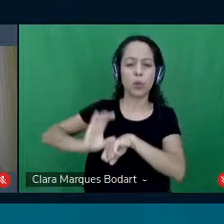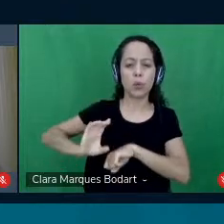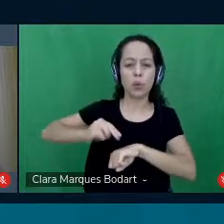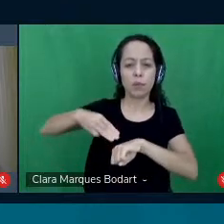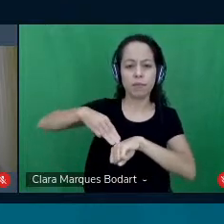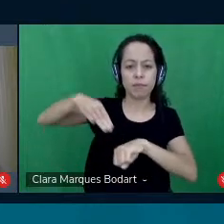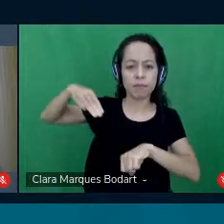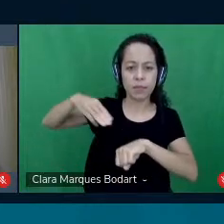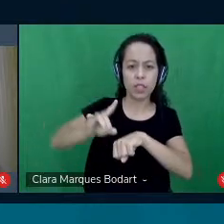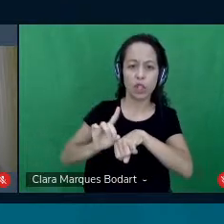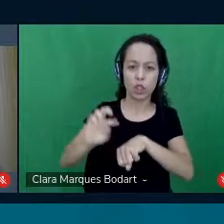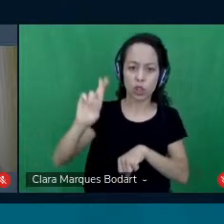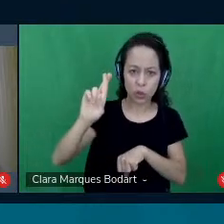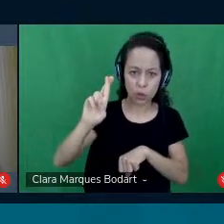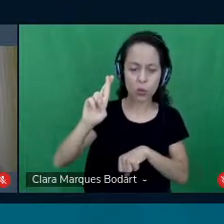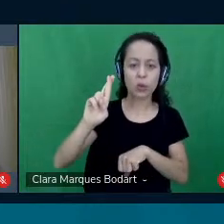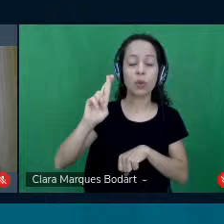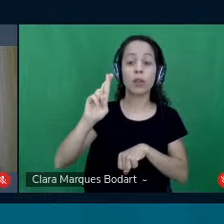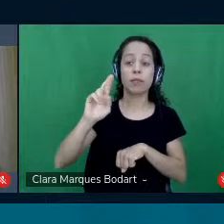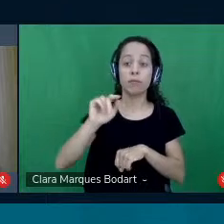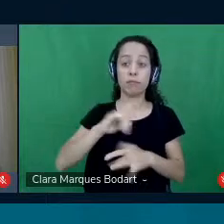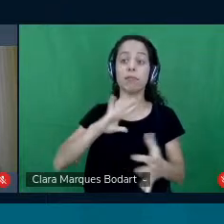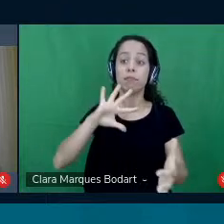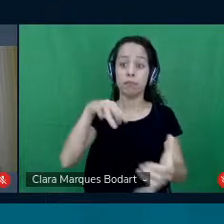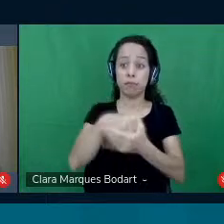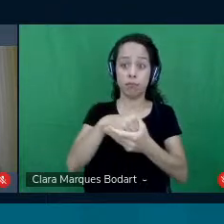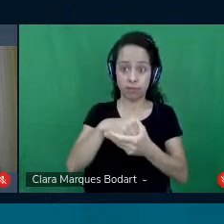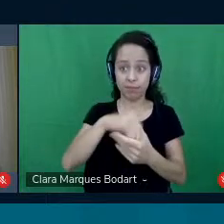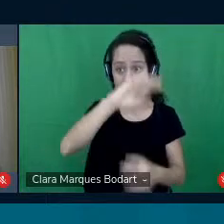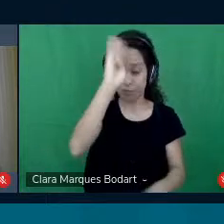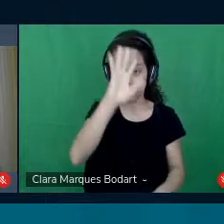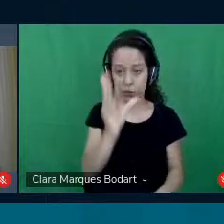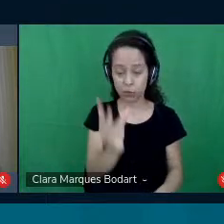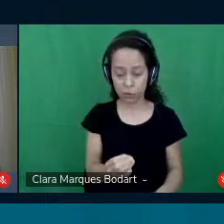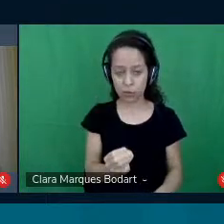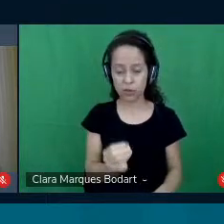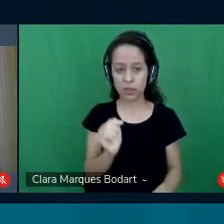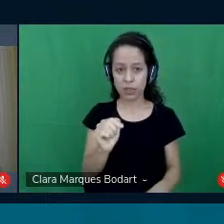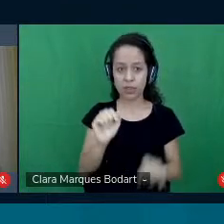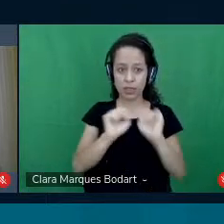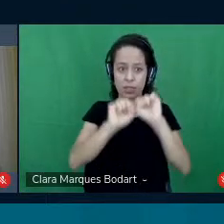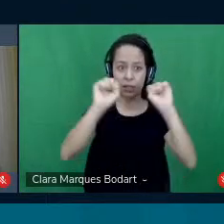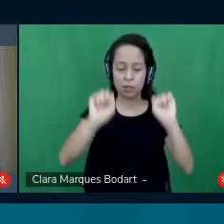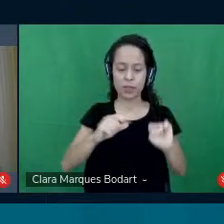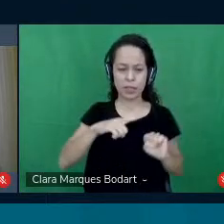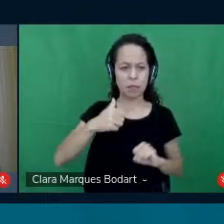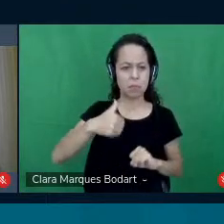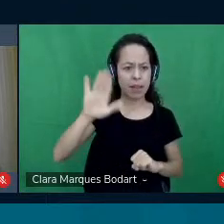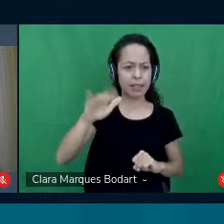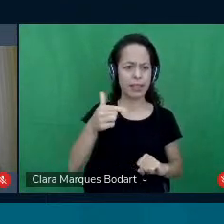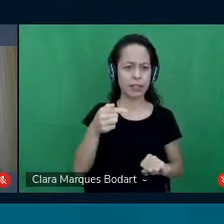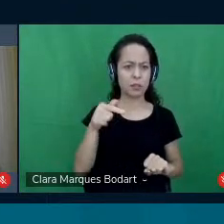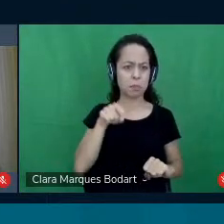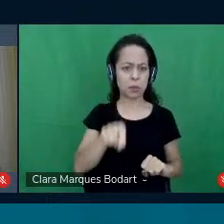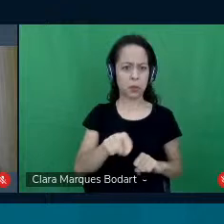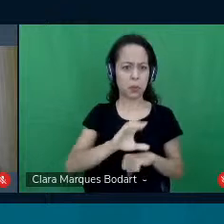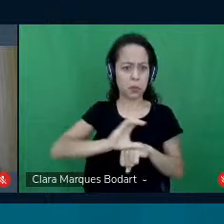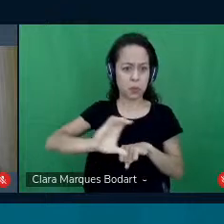faz parte, de um sistema de pós-graduação que tem mais de 7 mil cursos, o próprio